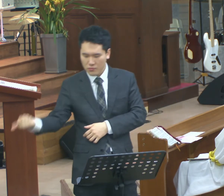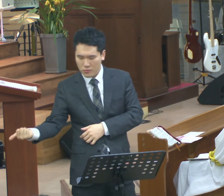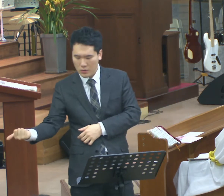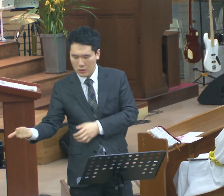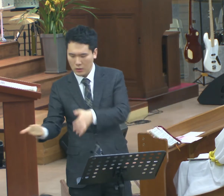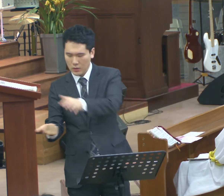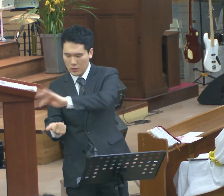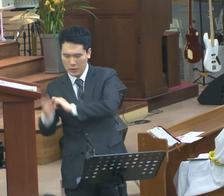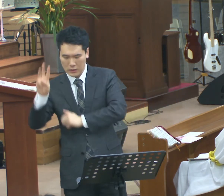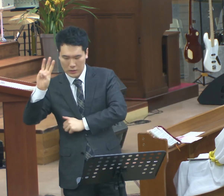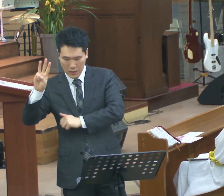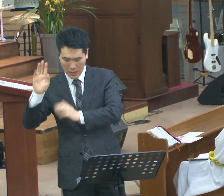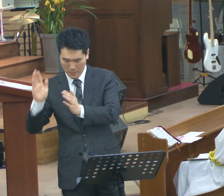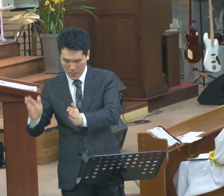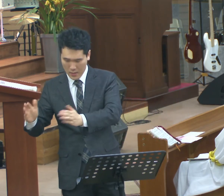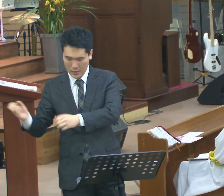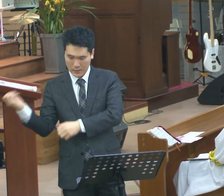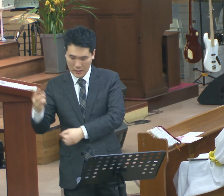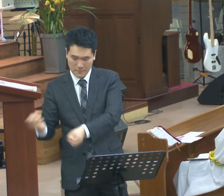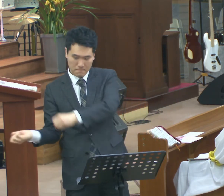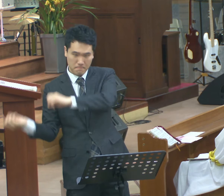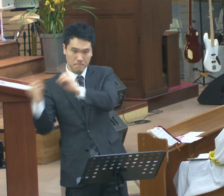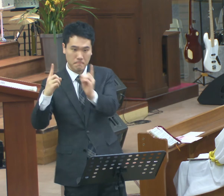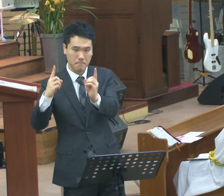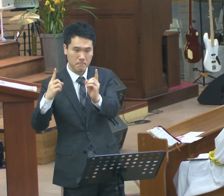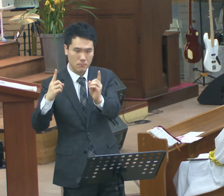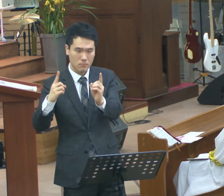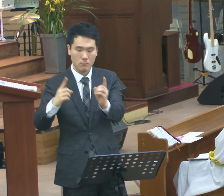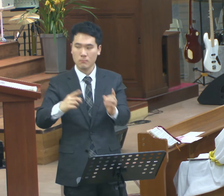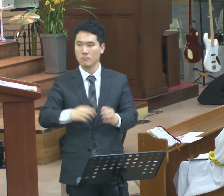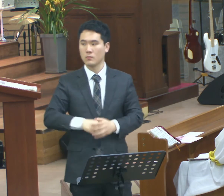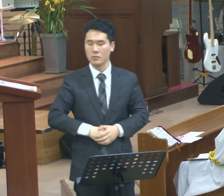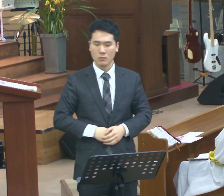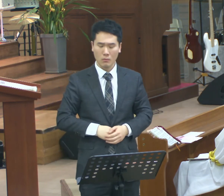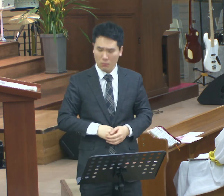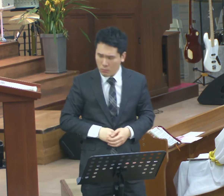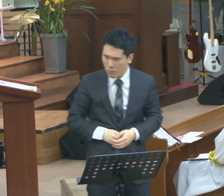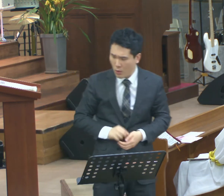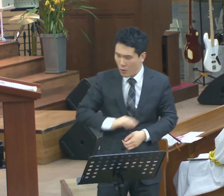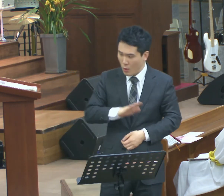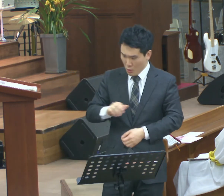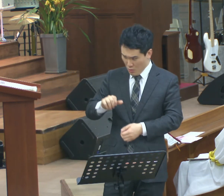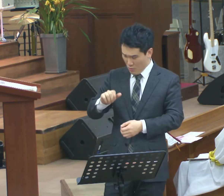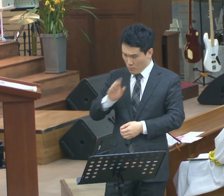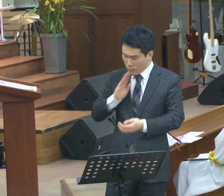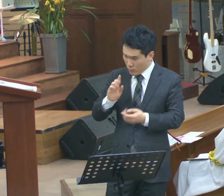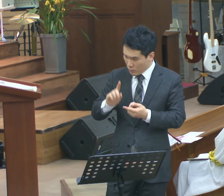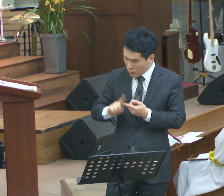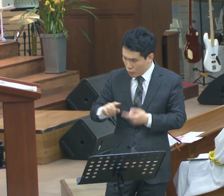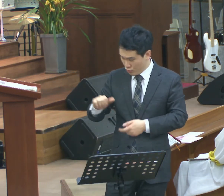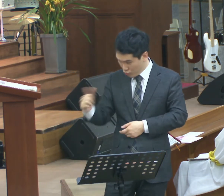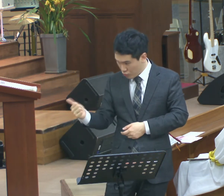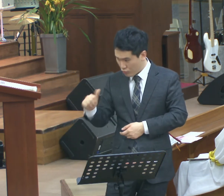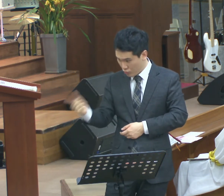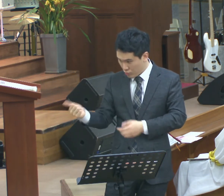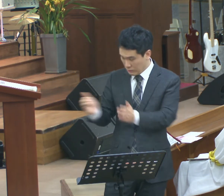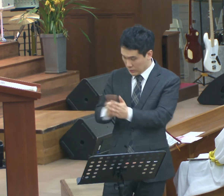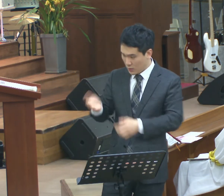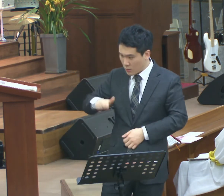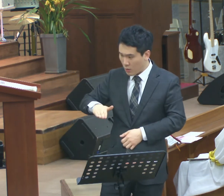예수님이 죽은 자 가운데 살아나니까 영으로 보는 거예요. 영을 우리가 보나? 그랬어요. 그때 예수님께서 손발을 보고 나인 줄 알라. 나를